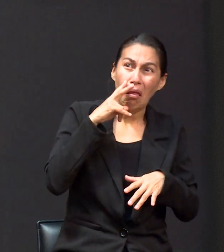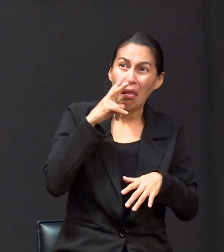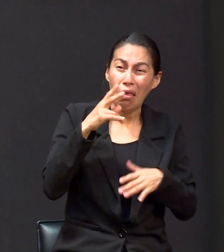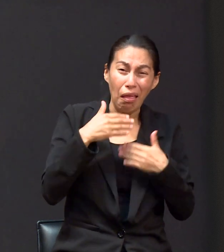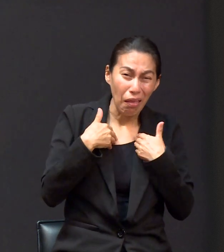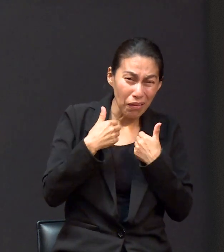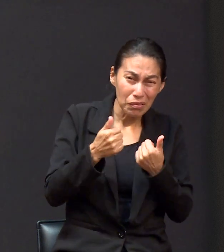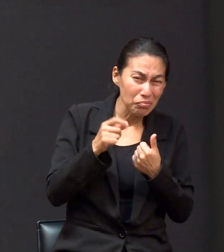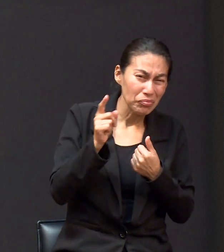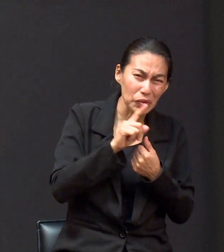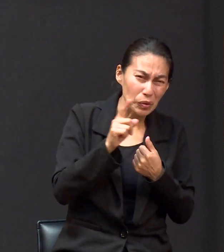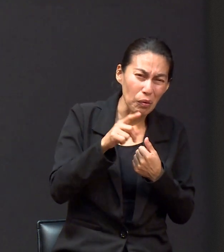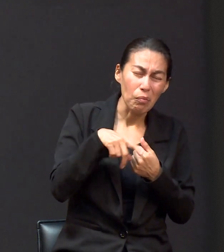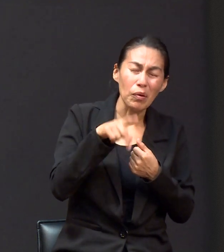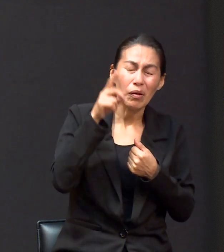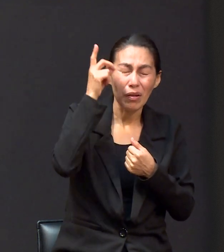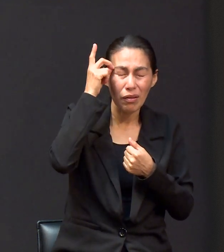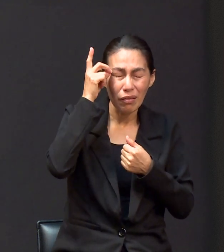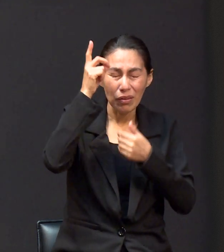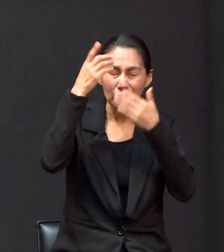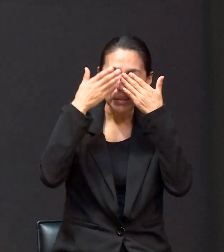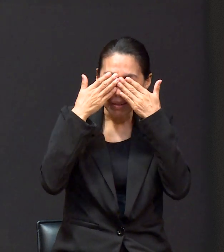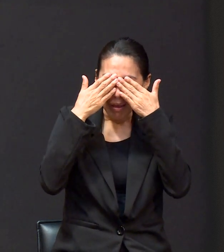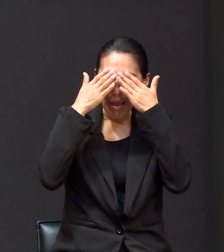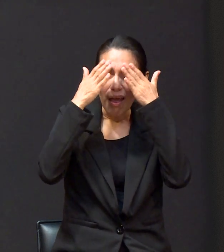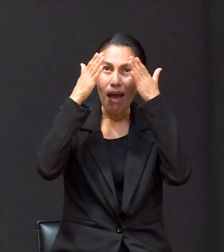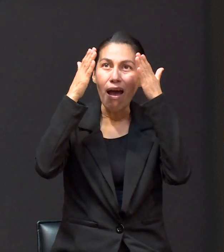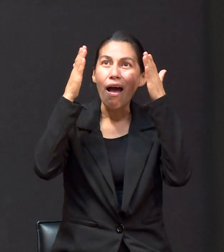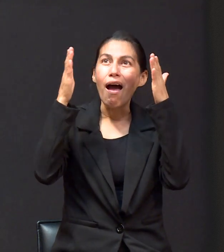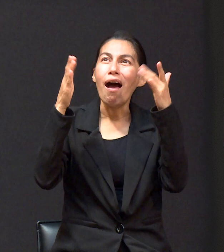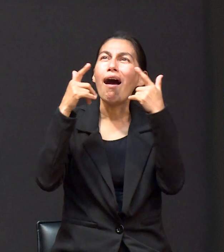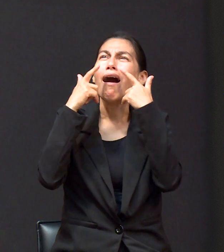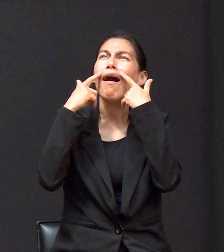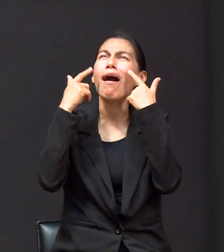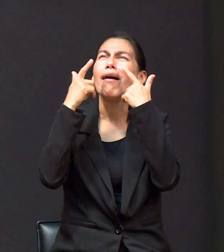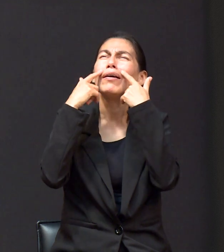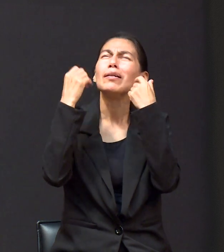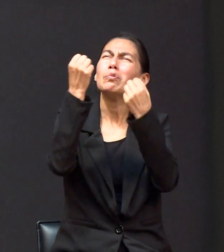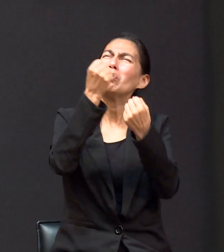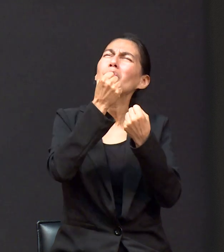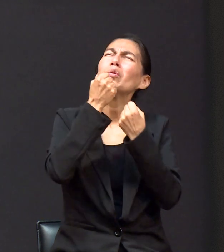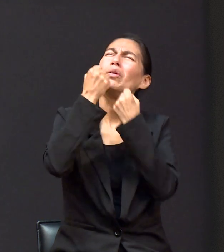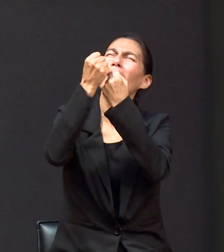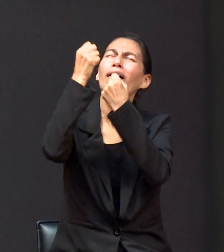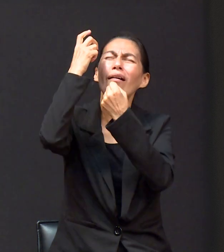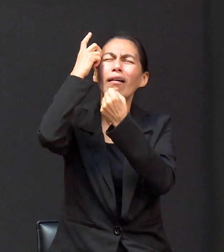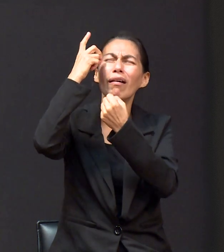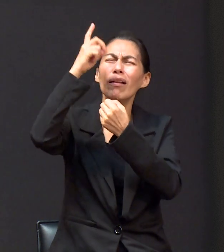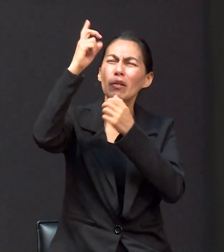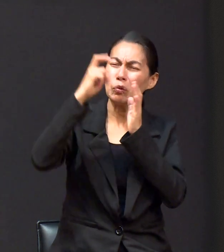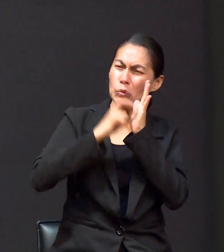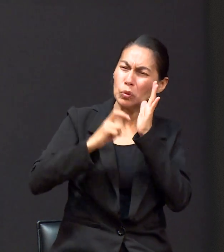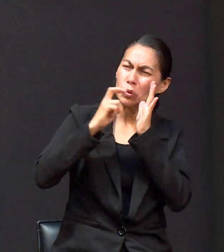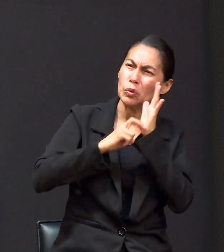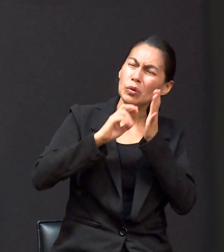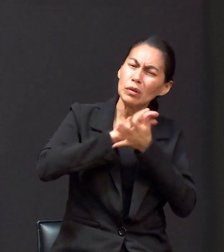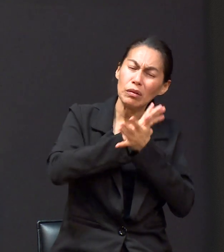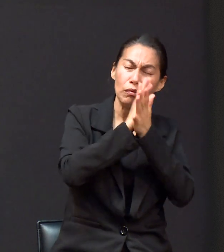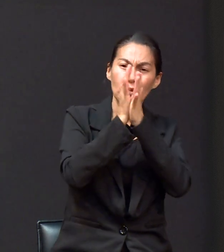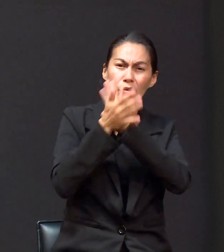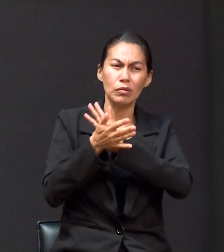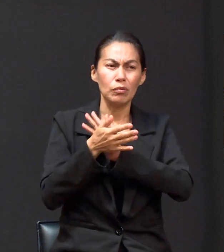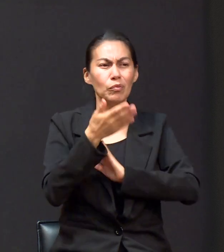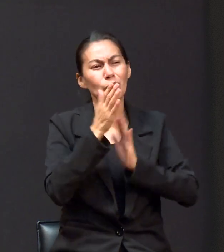miramos, pero que Dios nos unja para mirar el poder, la gracia de Dios actuando en